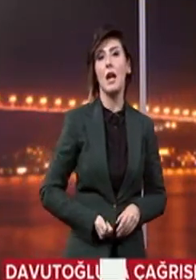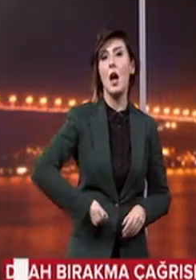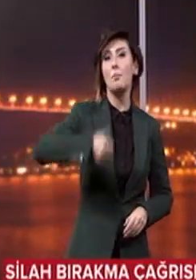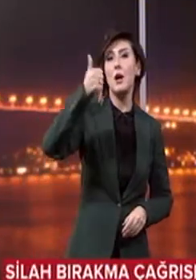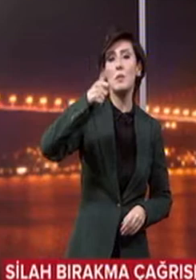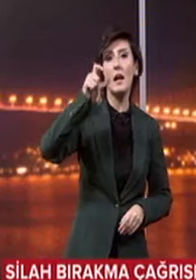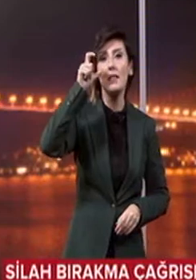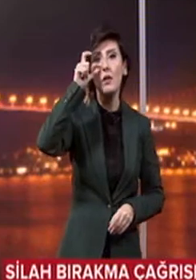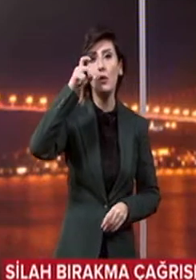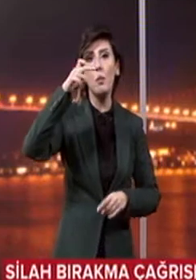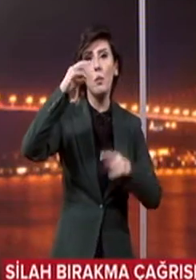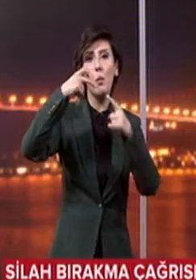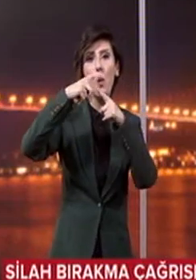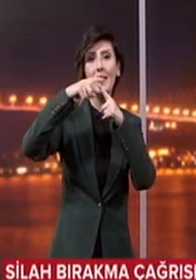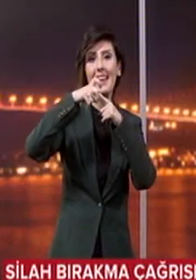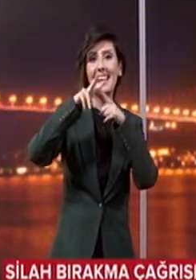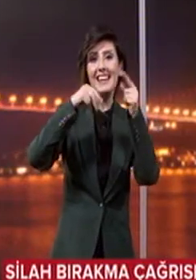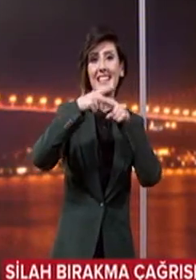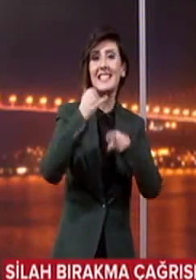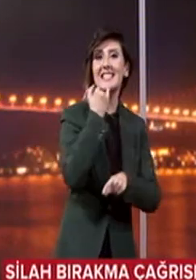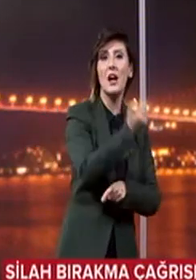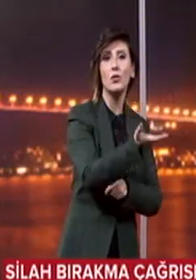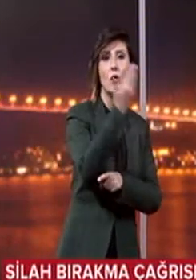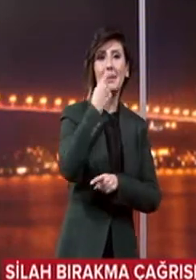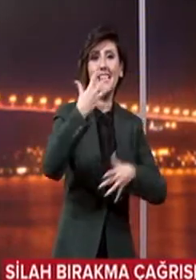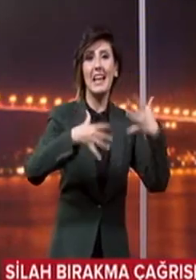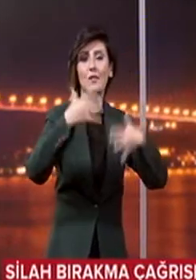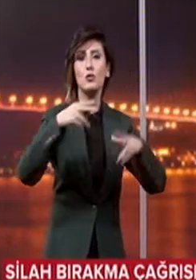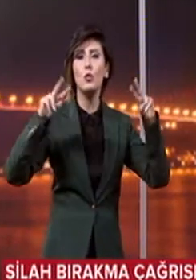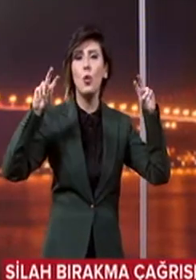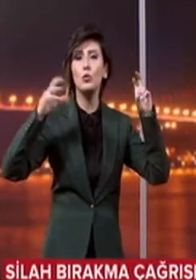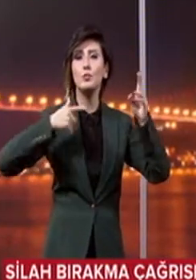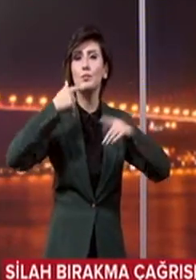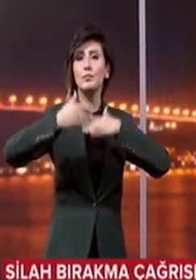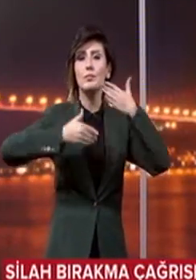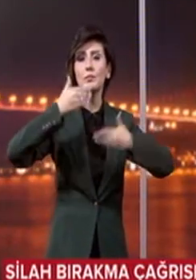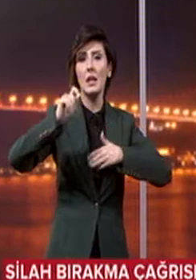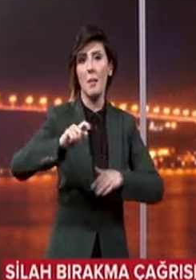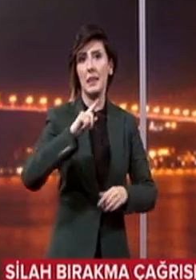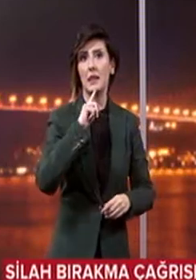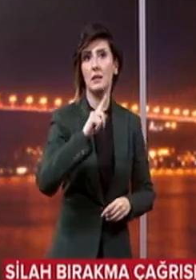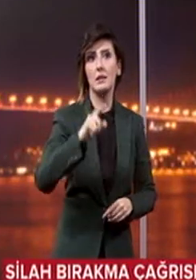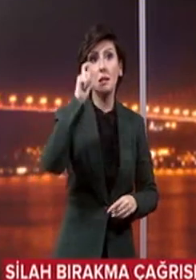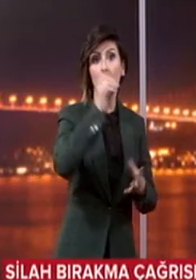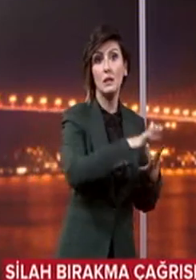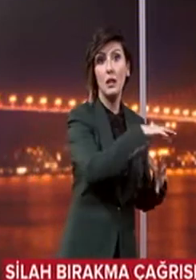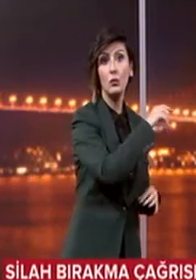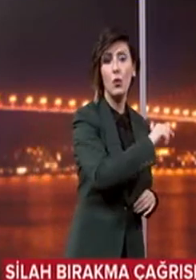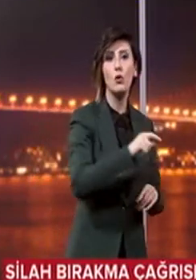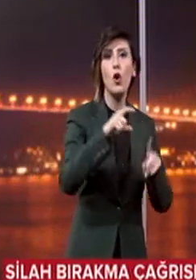Başbakan Ahmet Davutoğlu, Portekiz seyahati öncesi bir televizyonda gündeme ilişkin değerlendirmelerde bulundu. Davutoğlu, Dolmabahçe'de